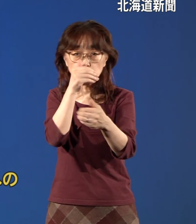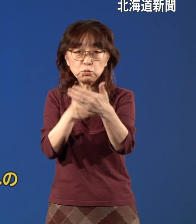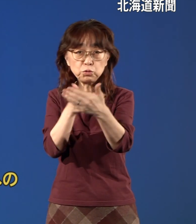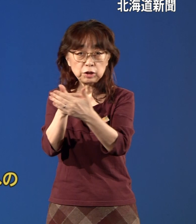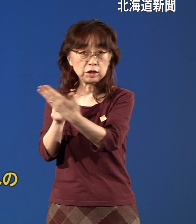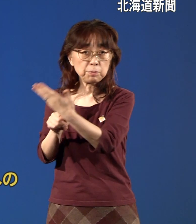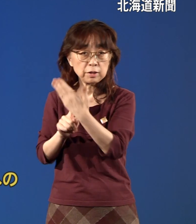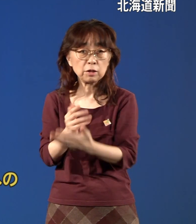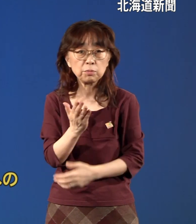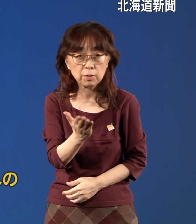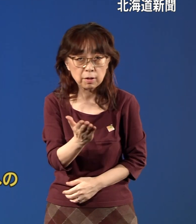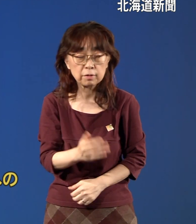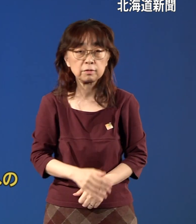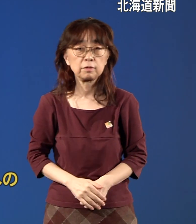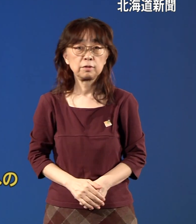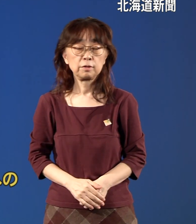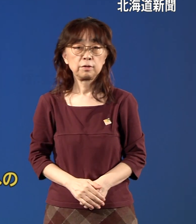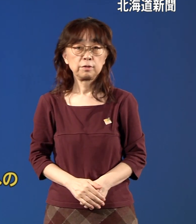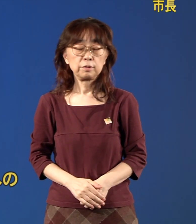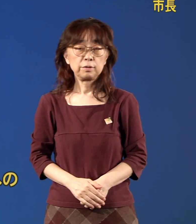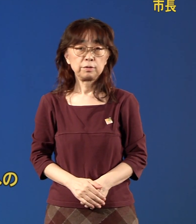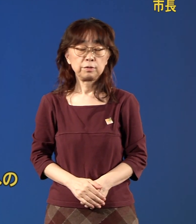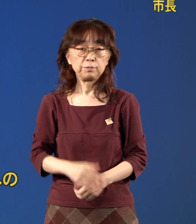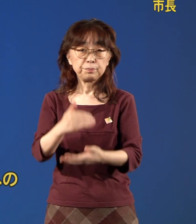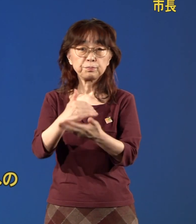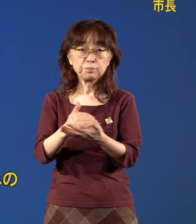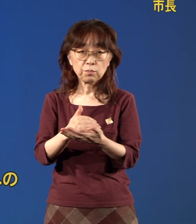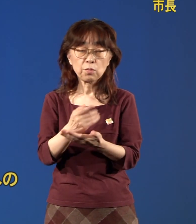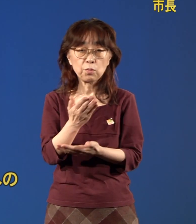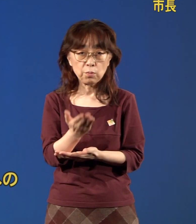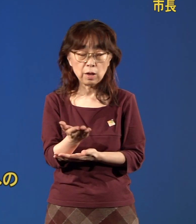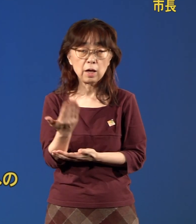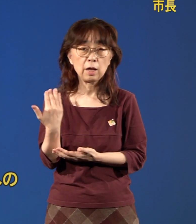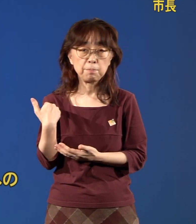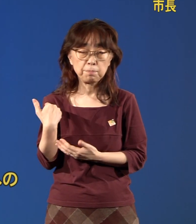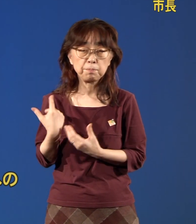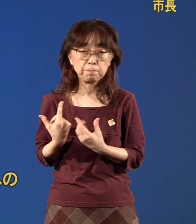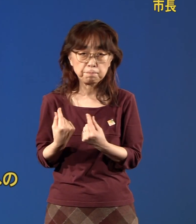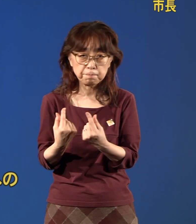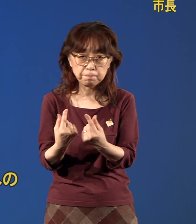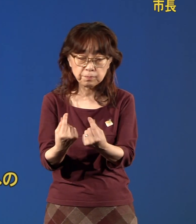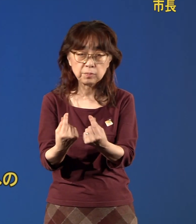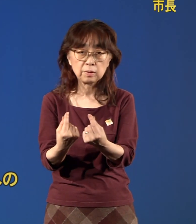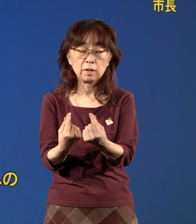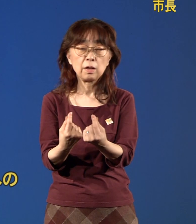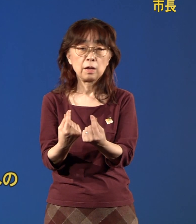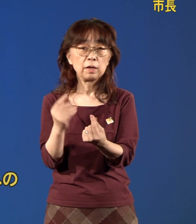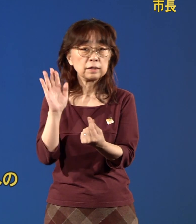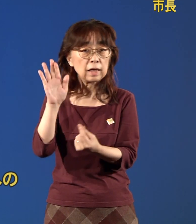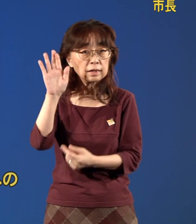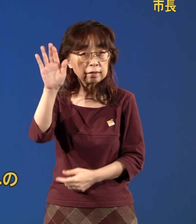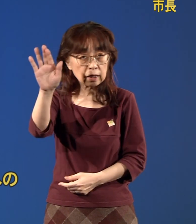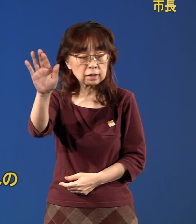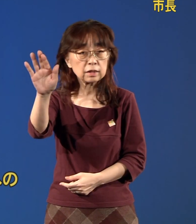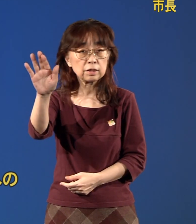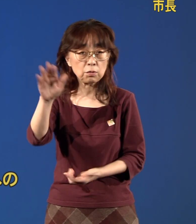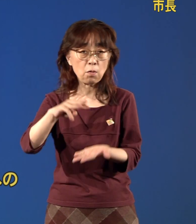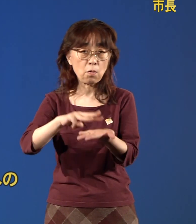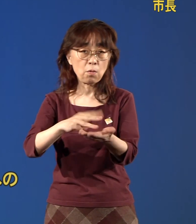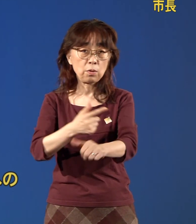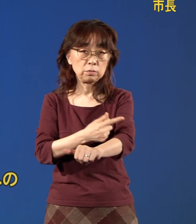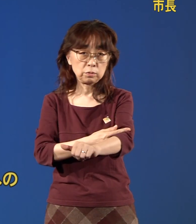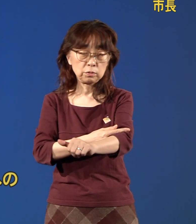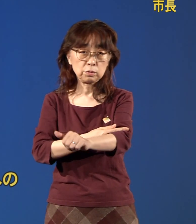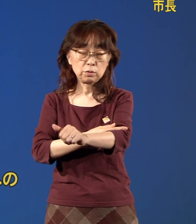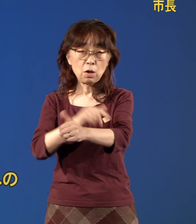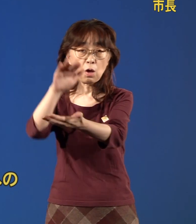しょうか。 いや、これはですね、これまでも何度も、先々の供給スケジュールを